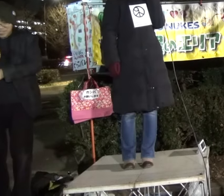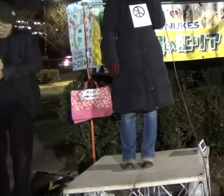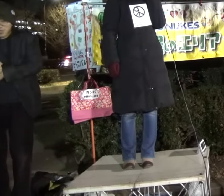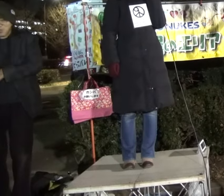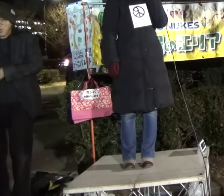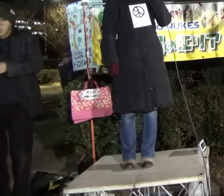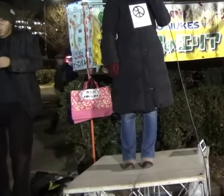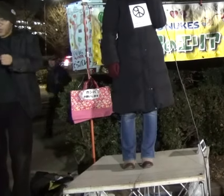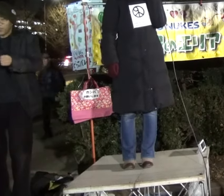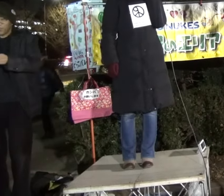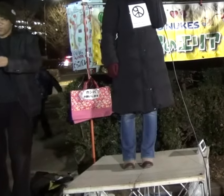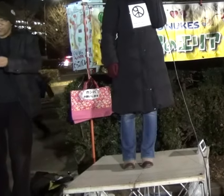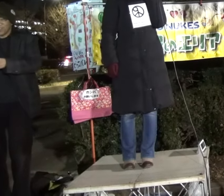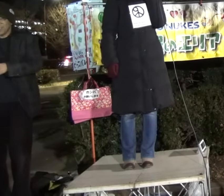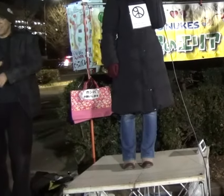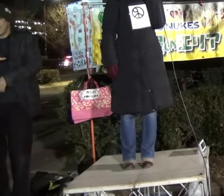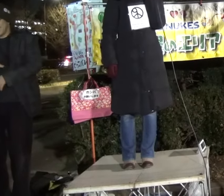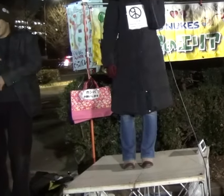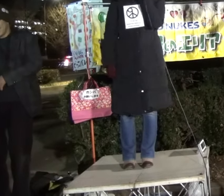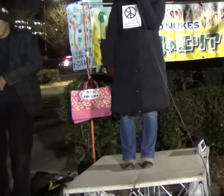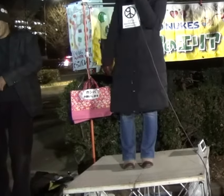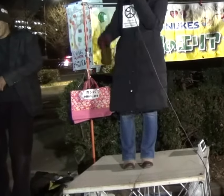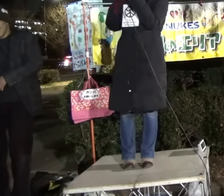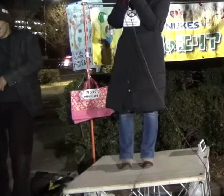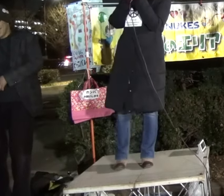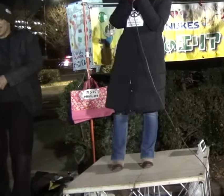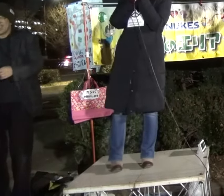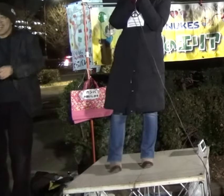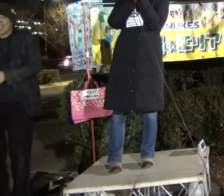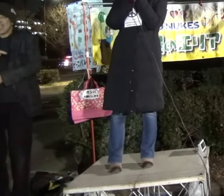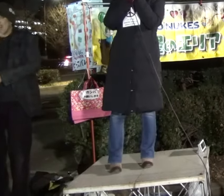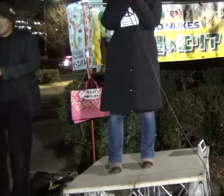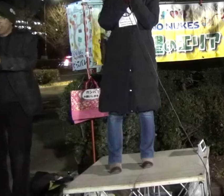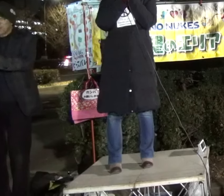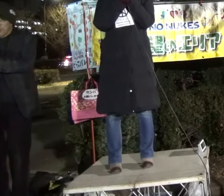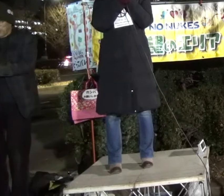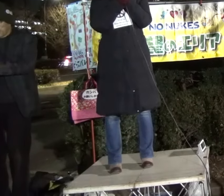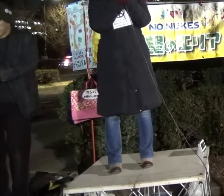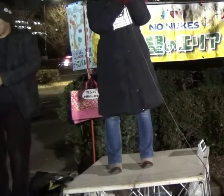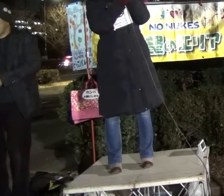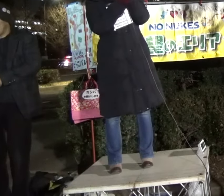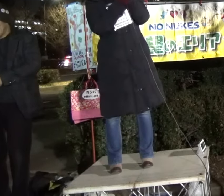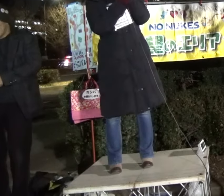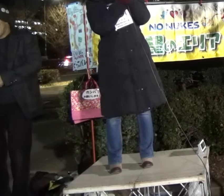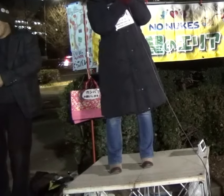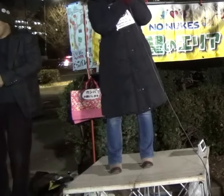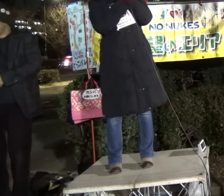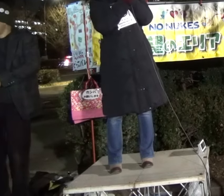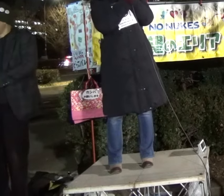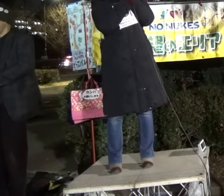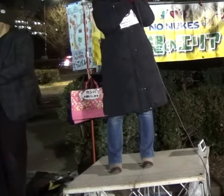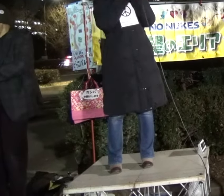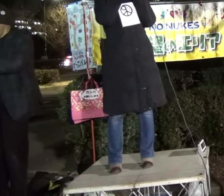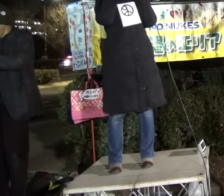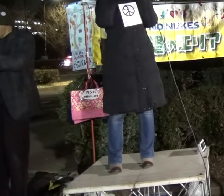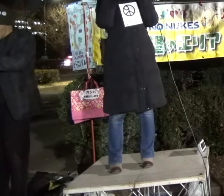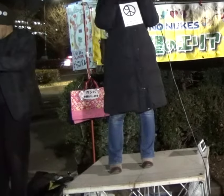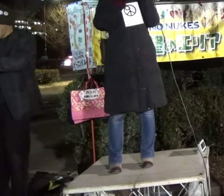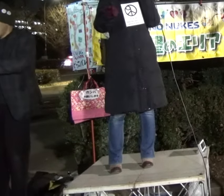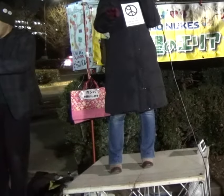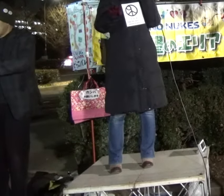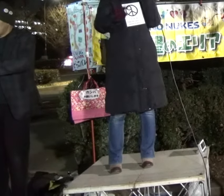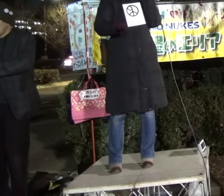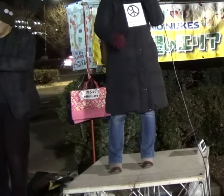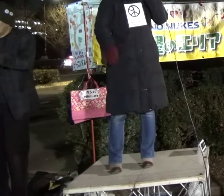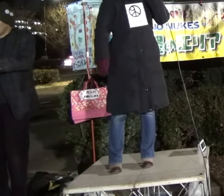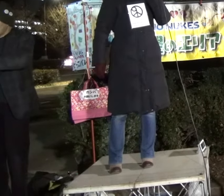大賞ね、 ちょっと早かったね、もうちょっと後だったらね、 うん、 夏以降に安倍すぎるが出たらもう絶対間違いないね、 安倍すぎる、安倍